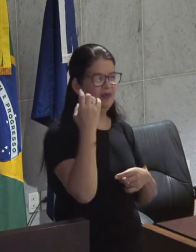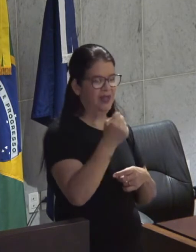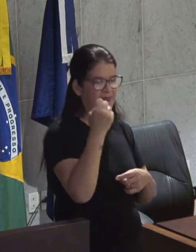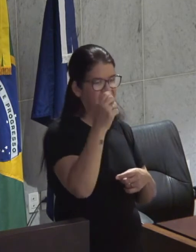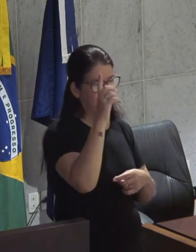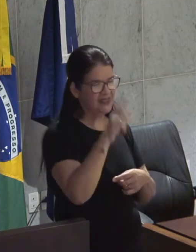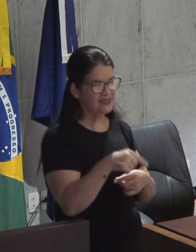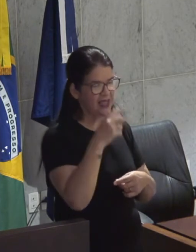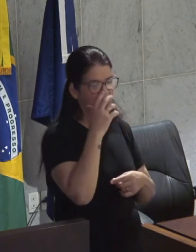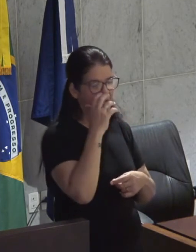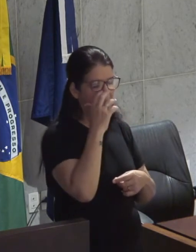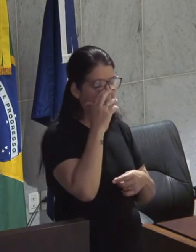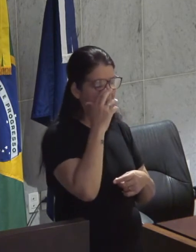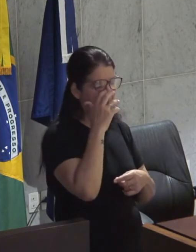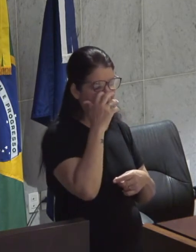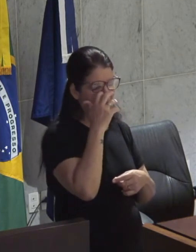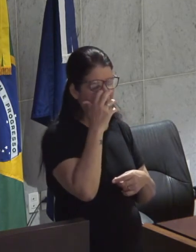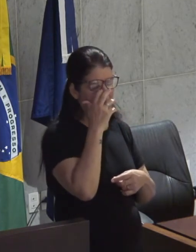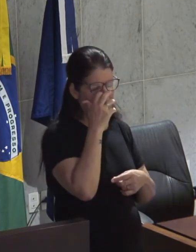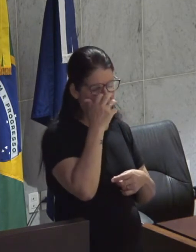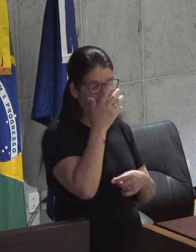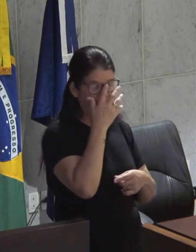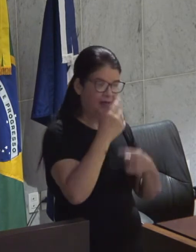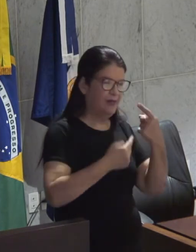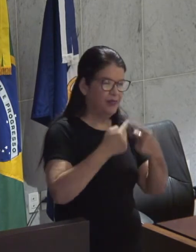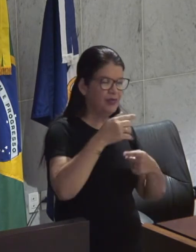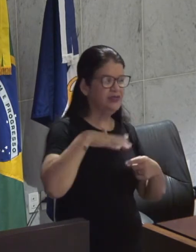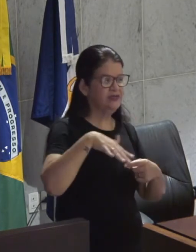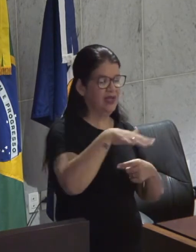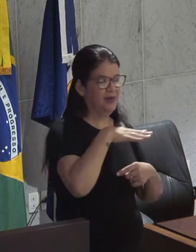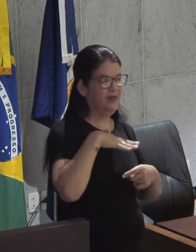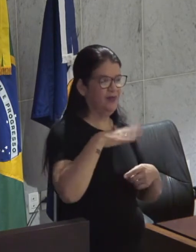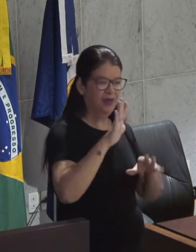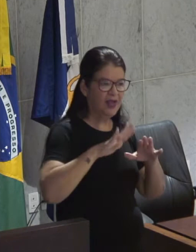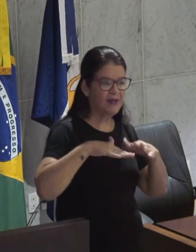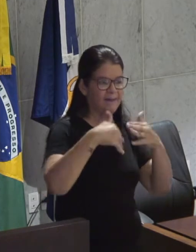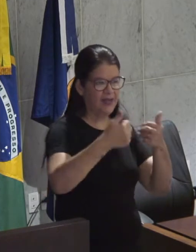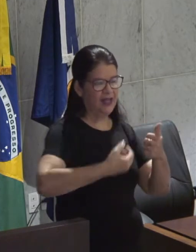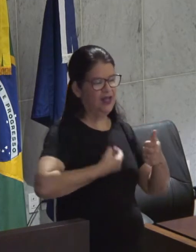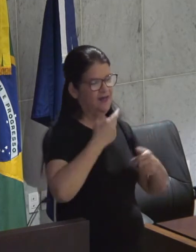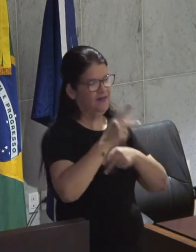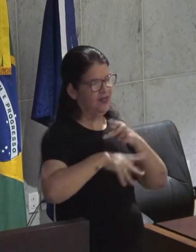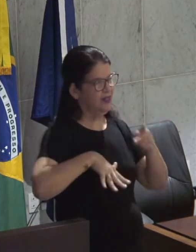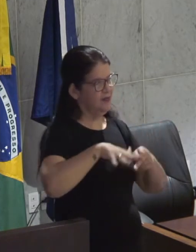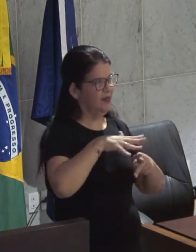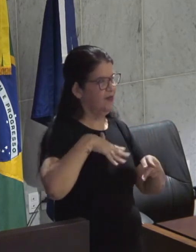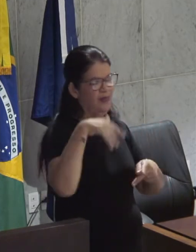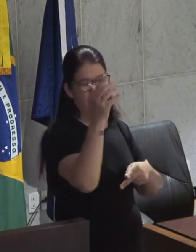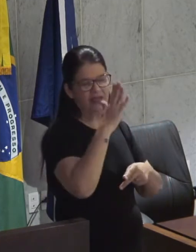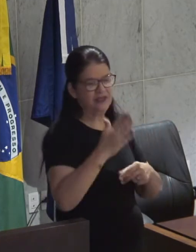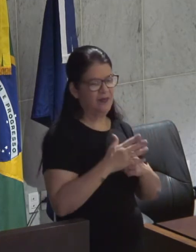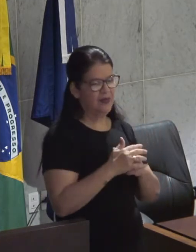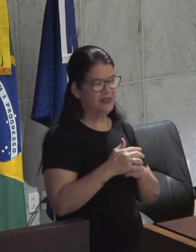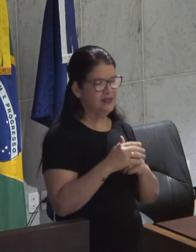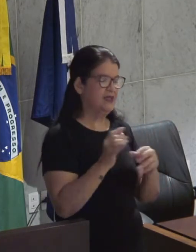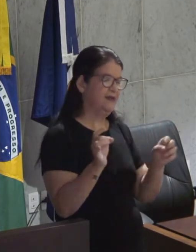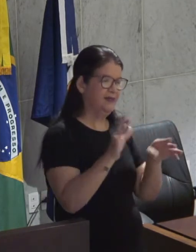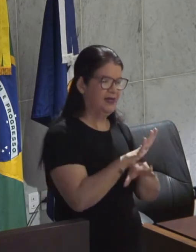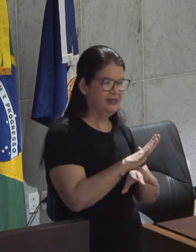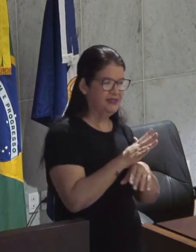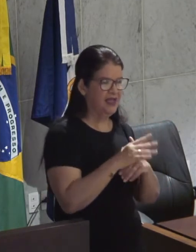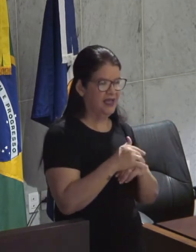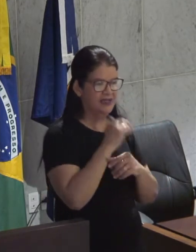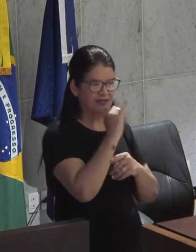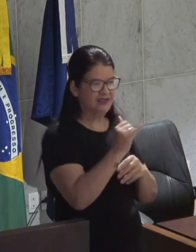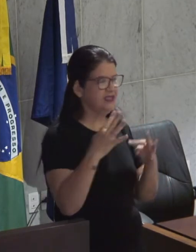é uma política pública que melhora a vida da população brasileira. E, para encerrar,